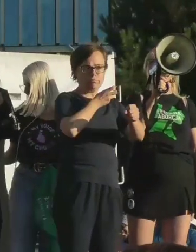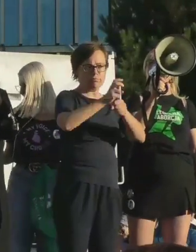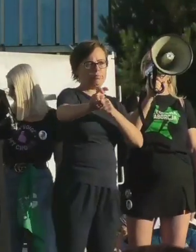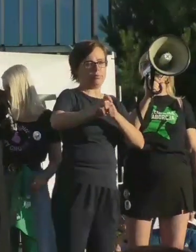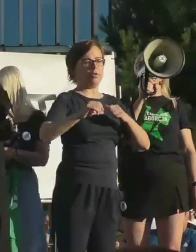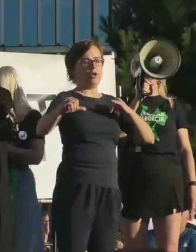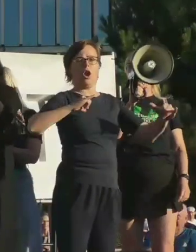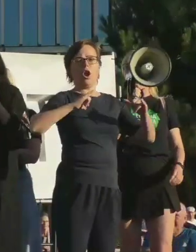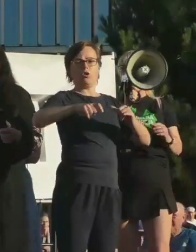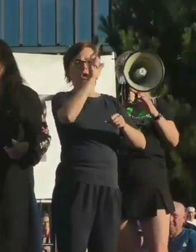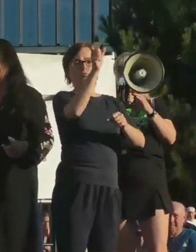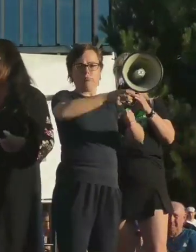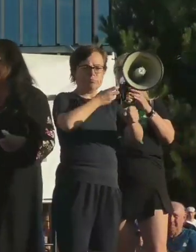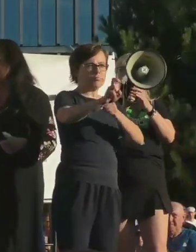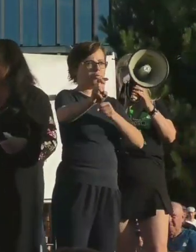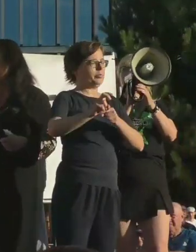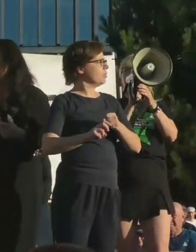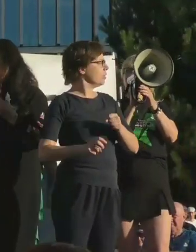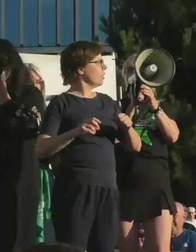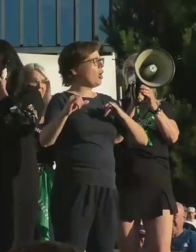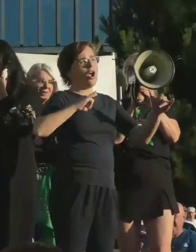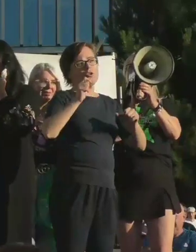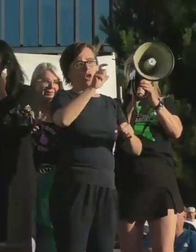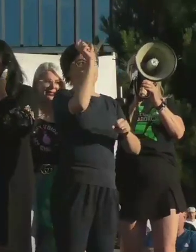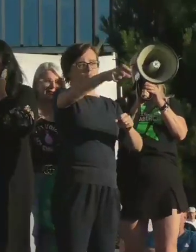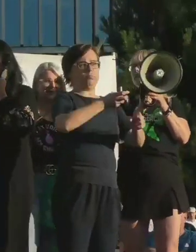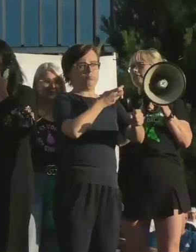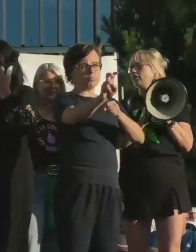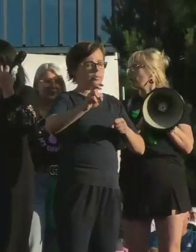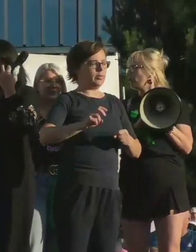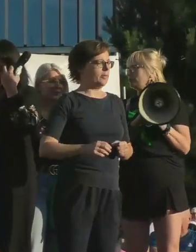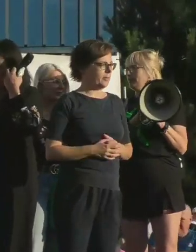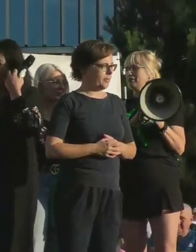Do dymisji! Do dymisji!